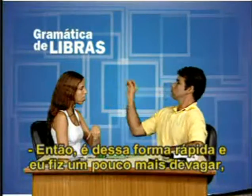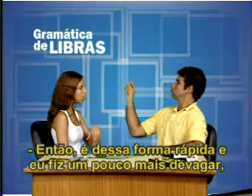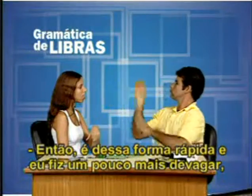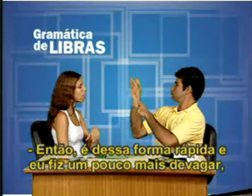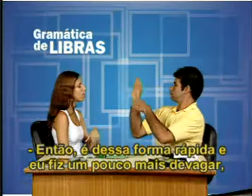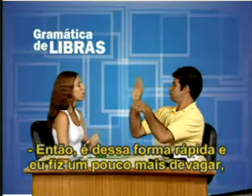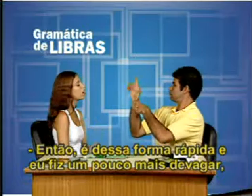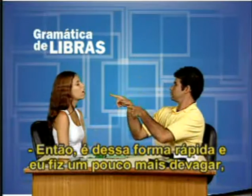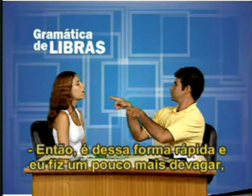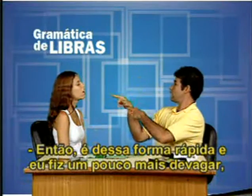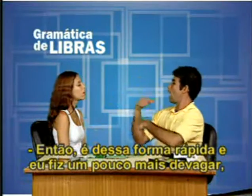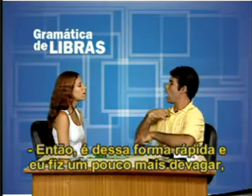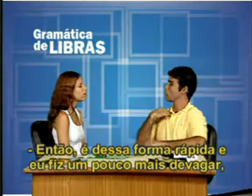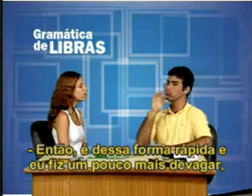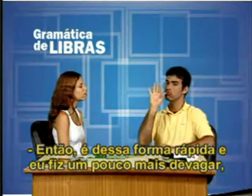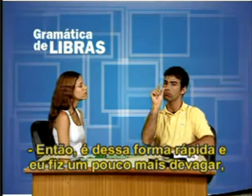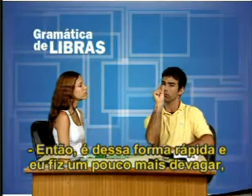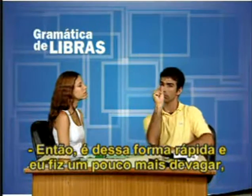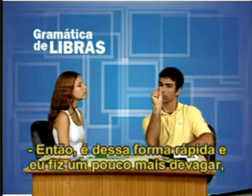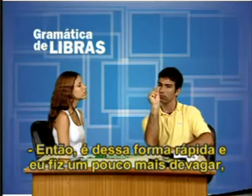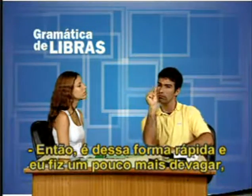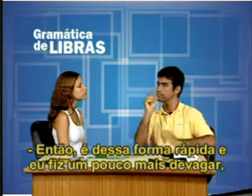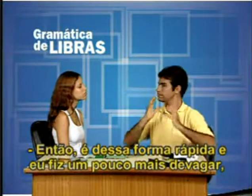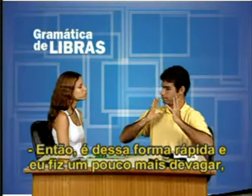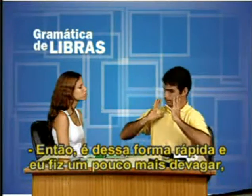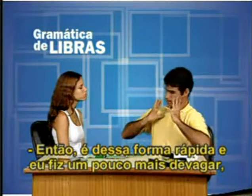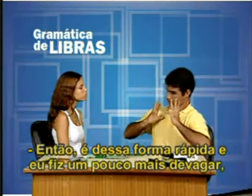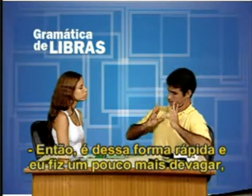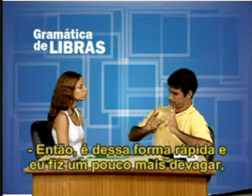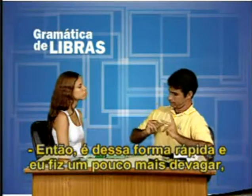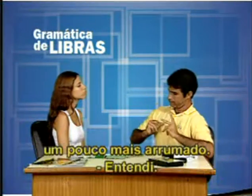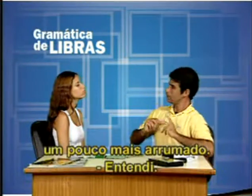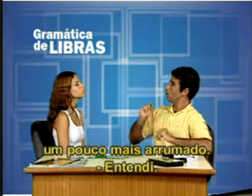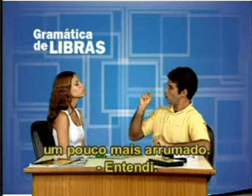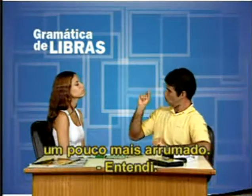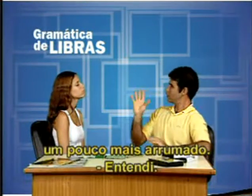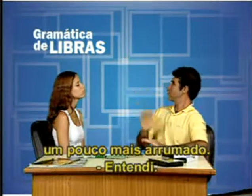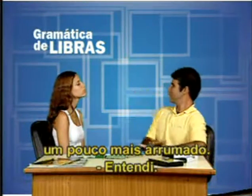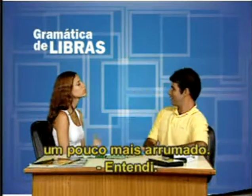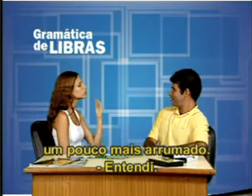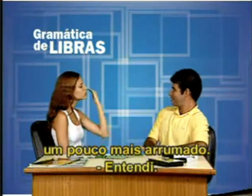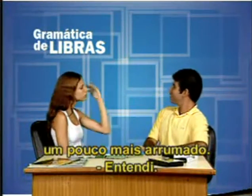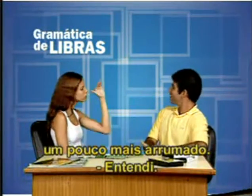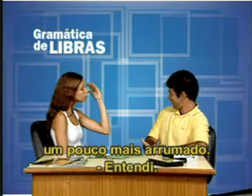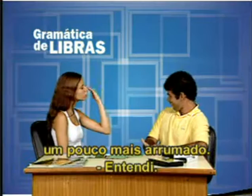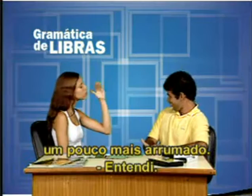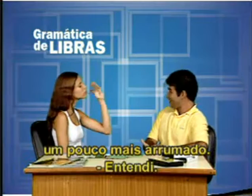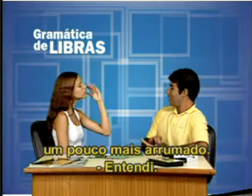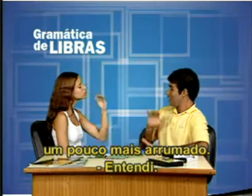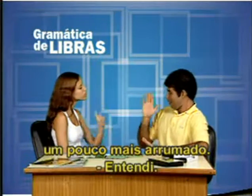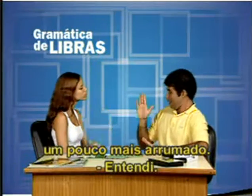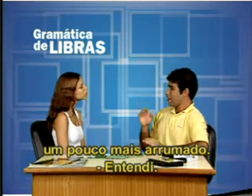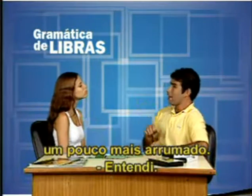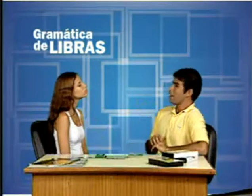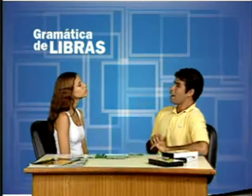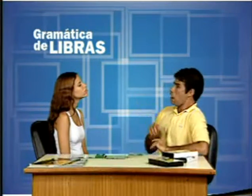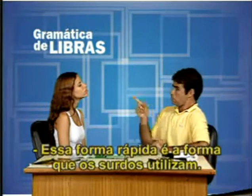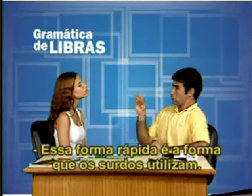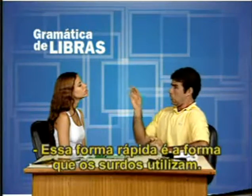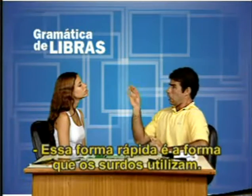Então, é dessa forma rápida, e eu fiz um pouco mais devagar, um pouco mais arrumado. Entendi. Essa